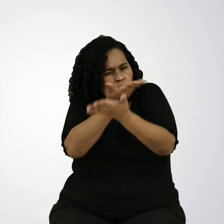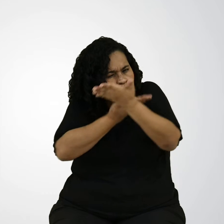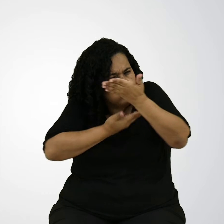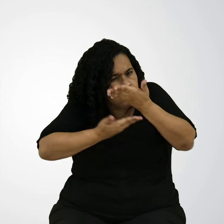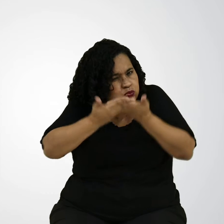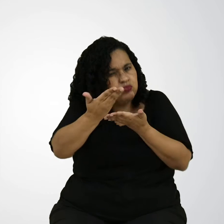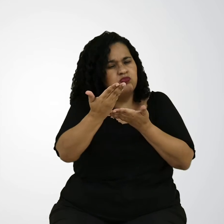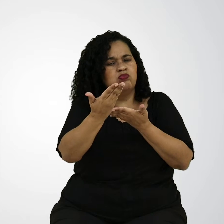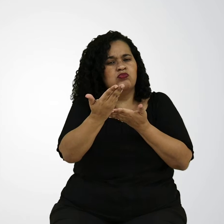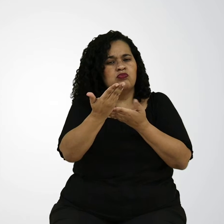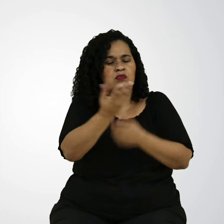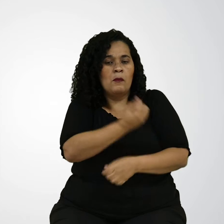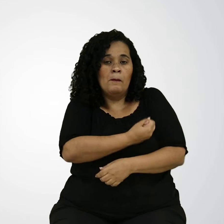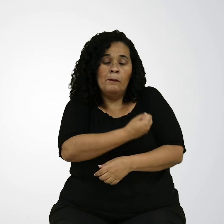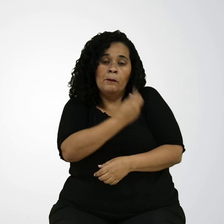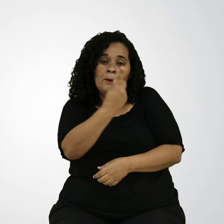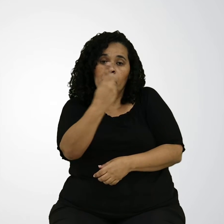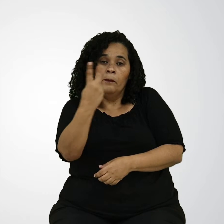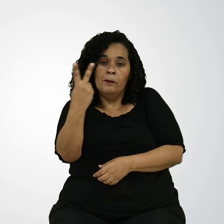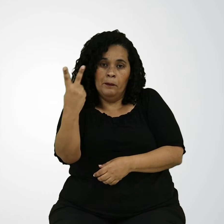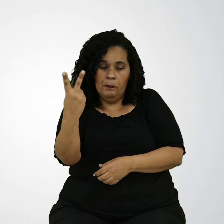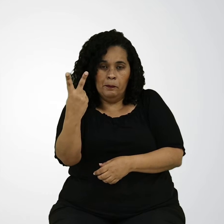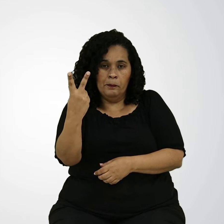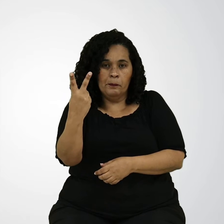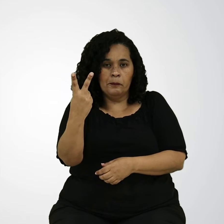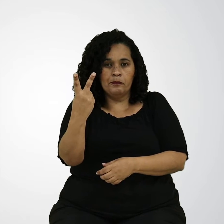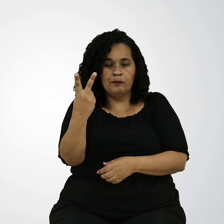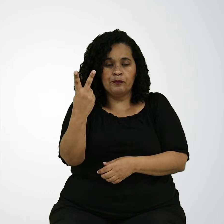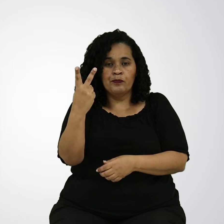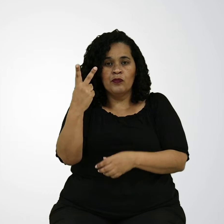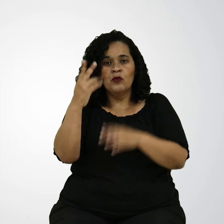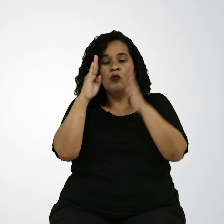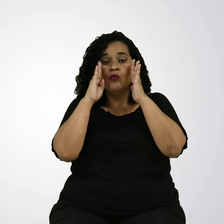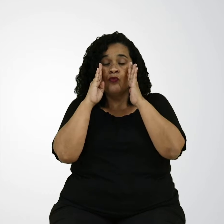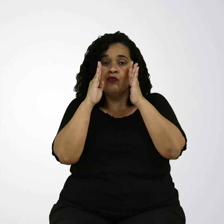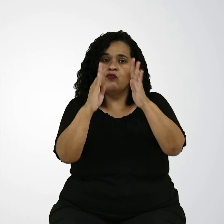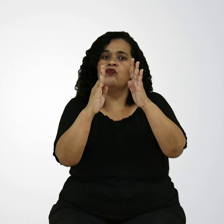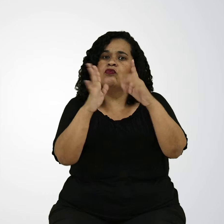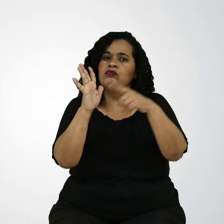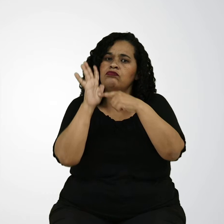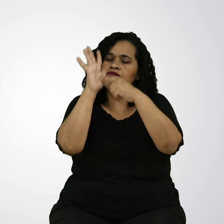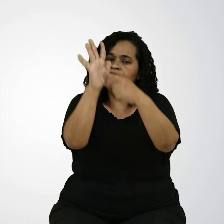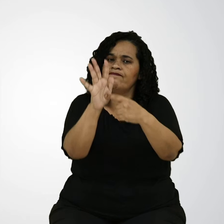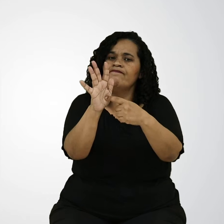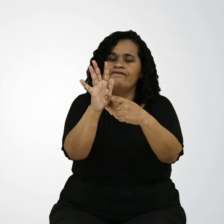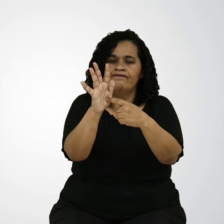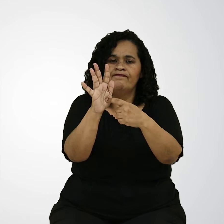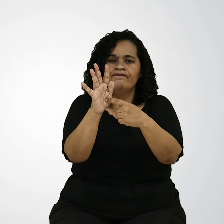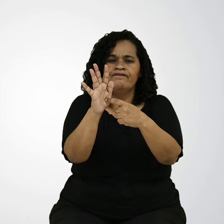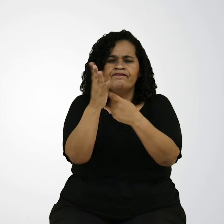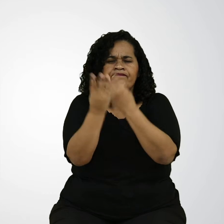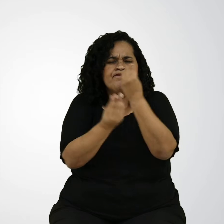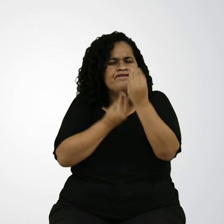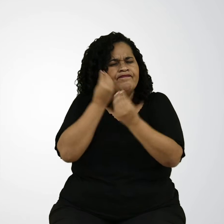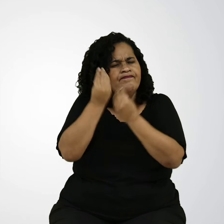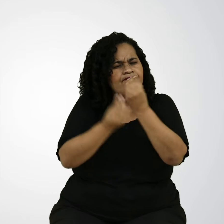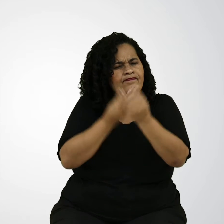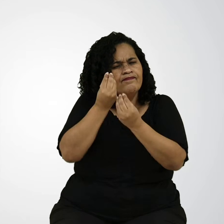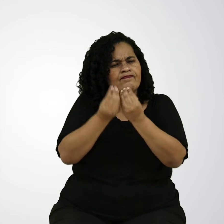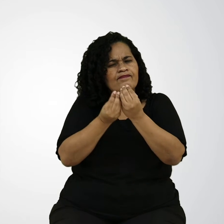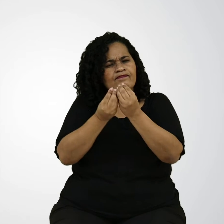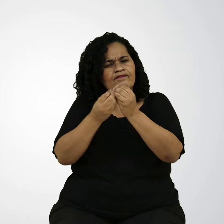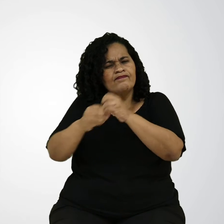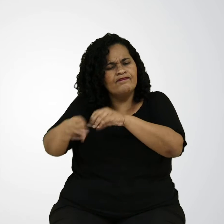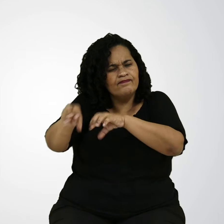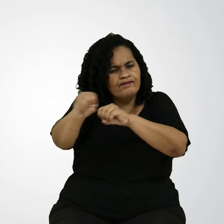de número 12, que tem como foco justamente mostrar como que o ensino bíblico